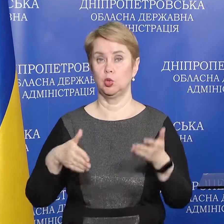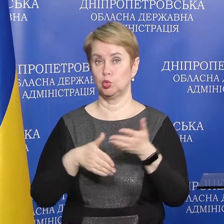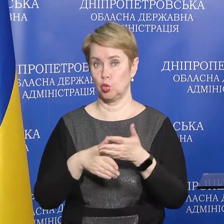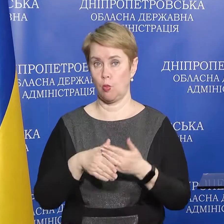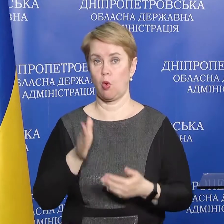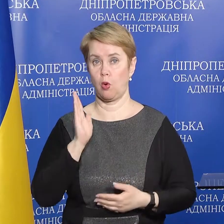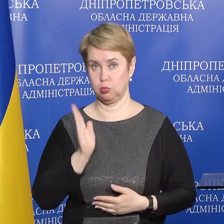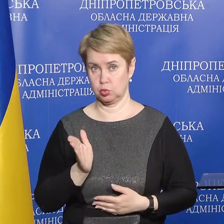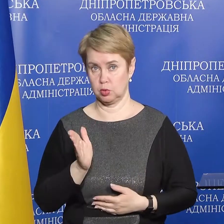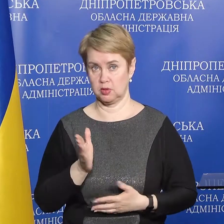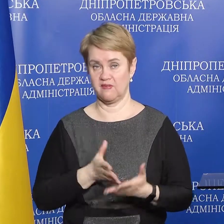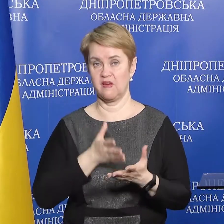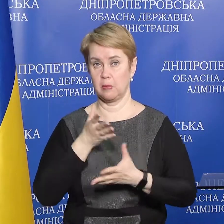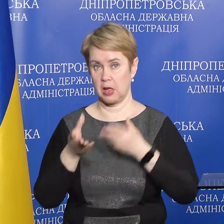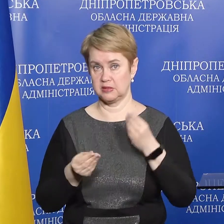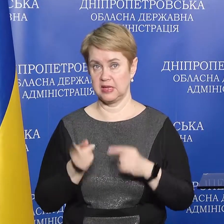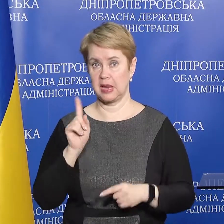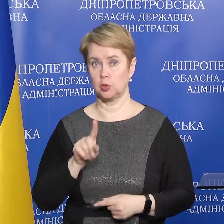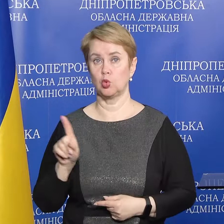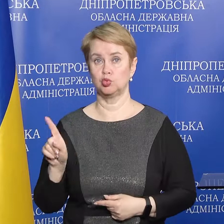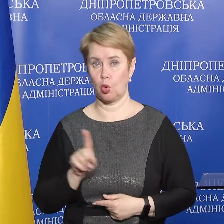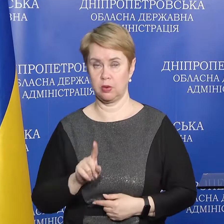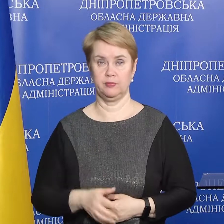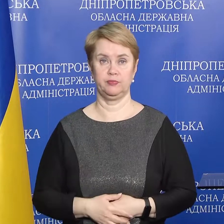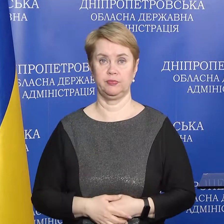Допомога буде виплачуватись для того, щоб